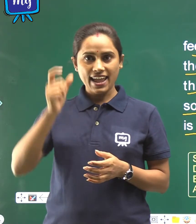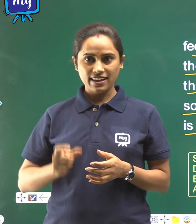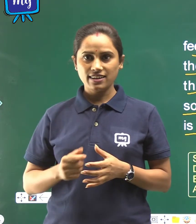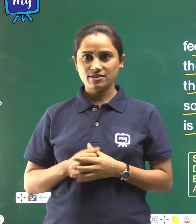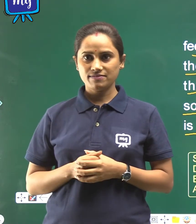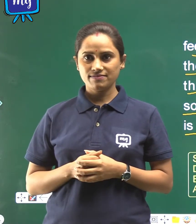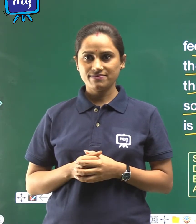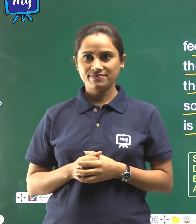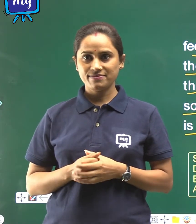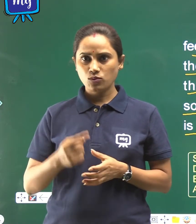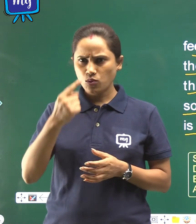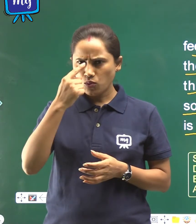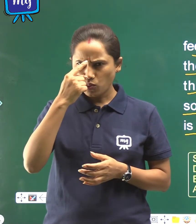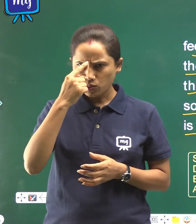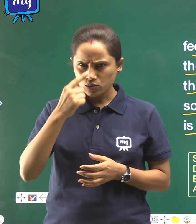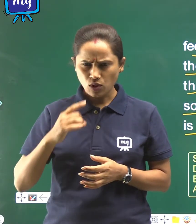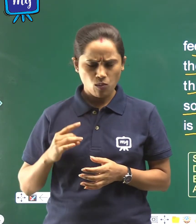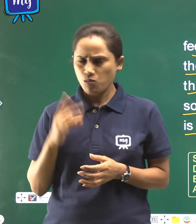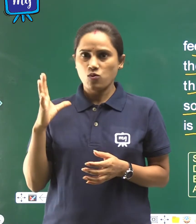anger, गुस्सा.